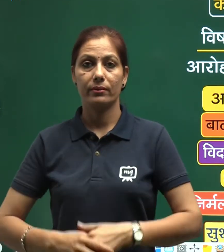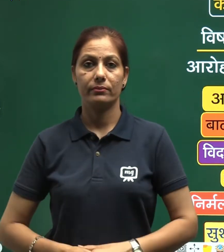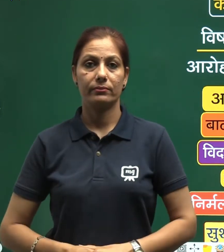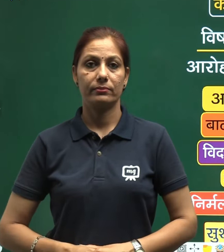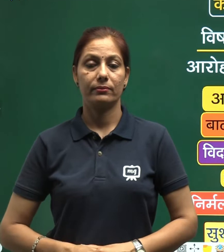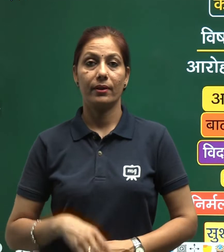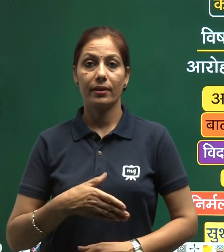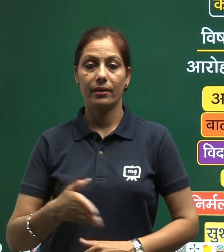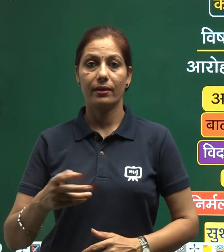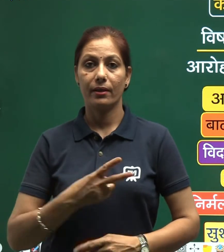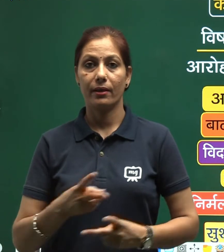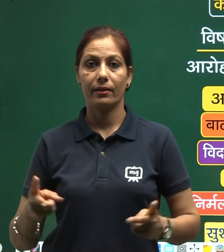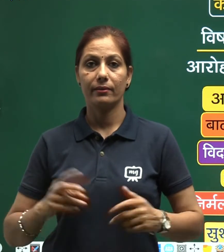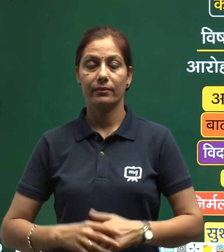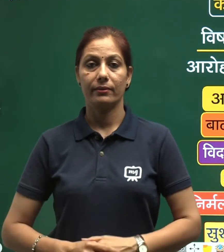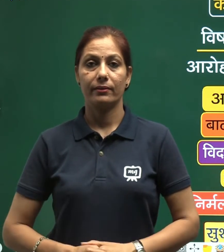किए गए